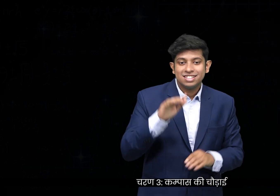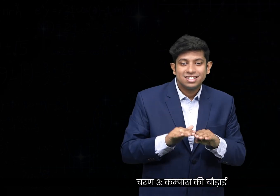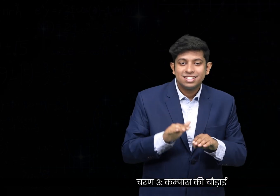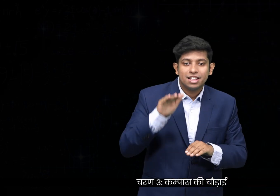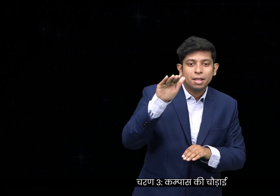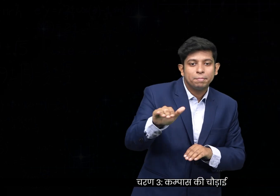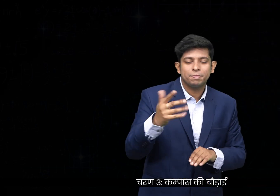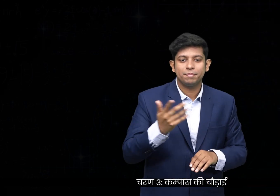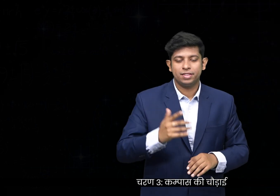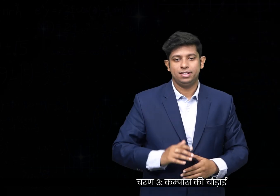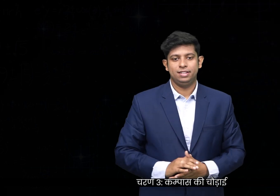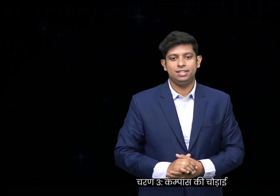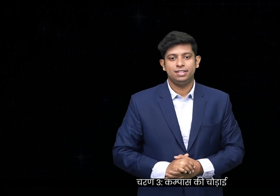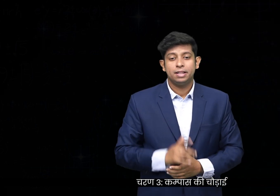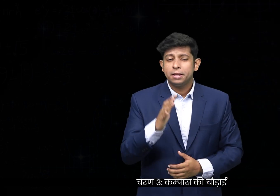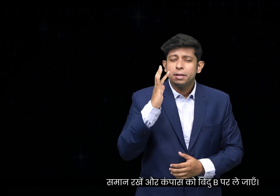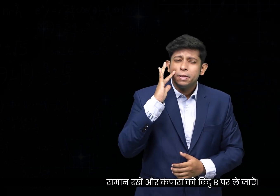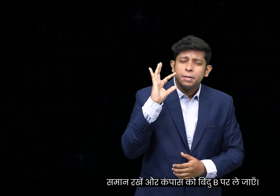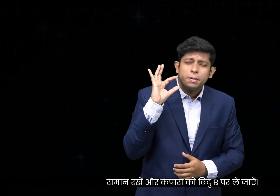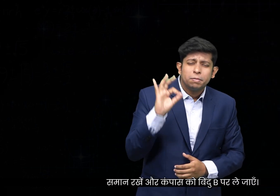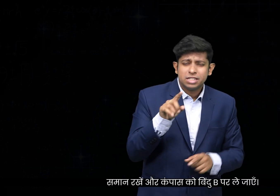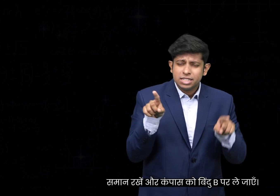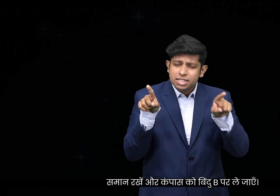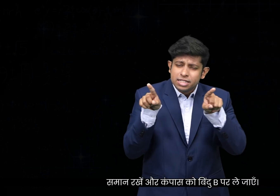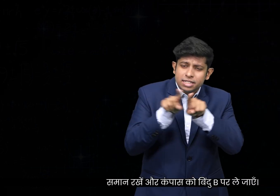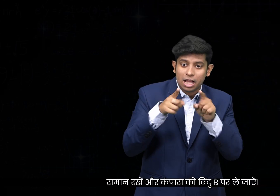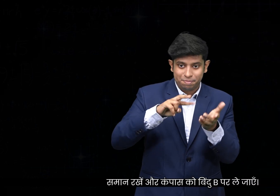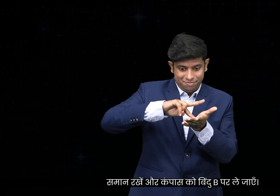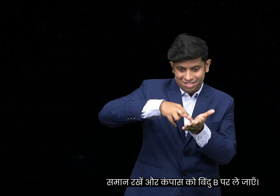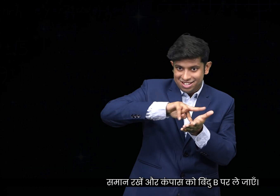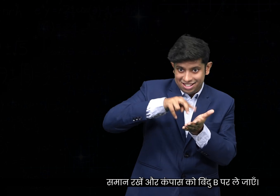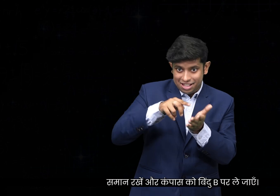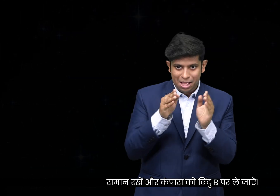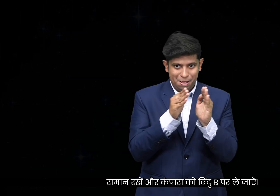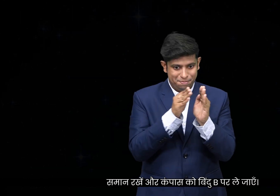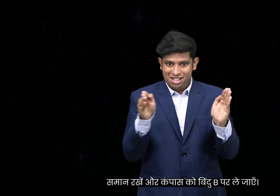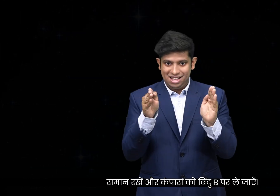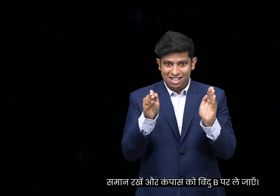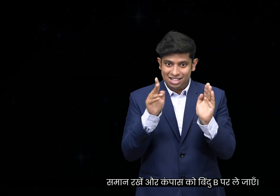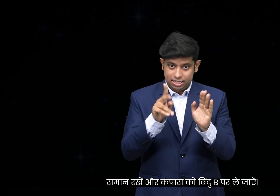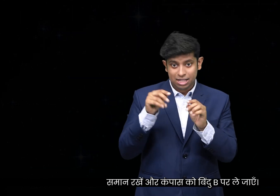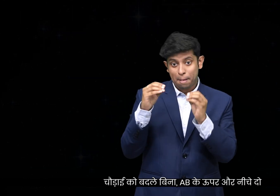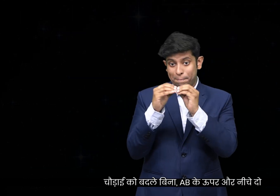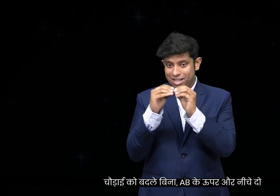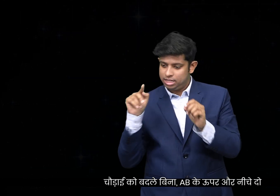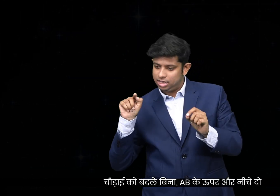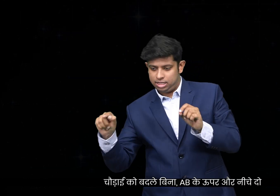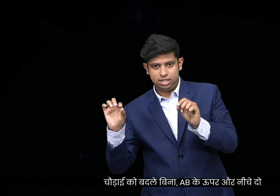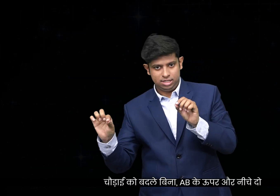चरण 3, कंपास की चौड़ाई समान रखें और कंपास को बिंदु B पर ले जाएं। चौड़ाई